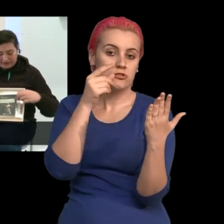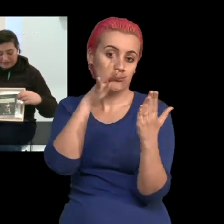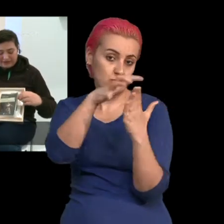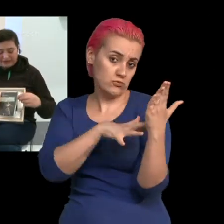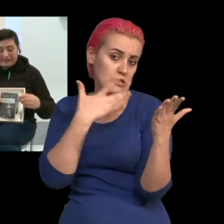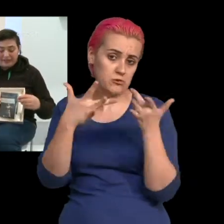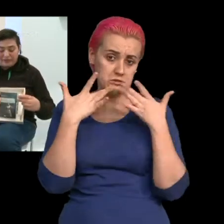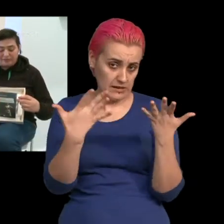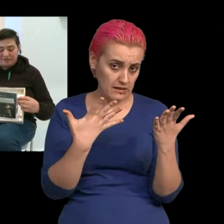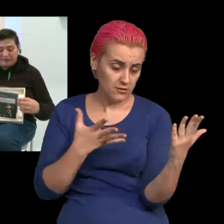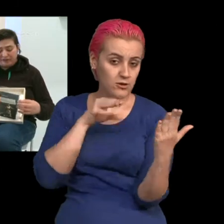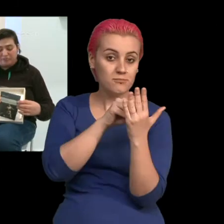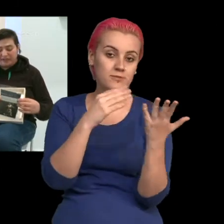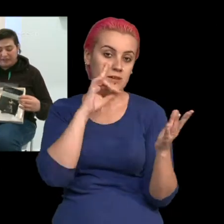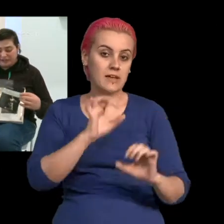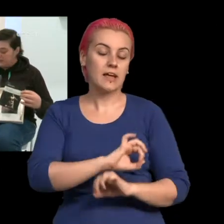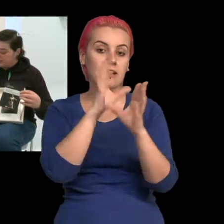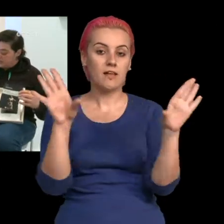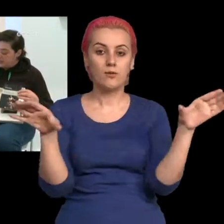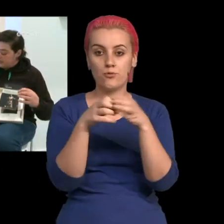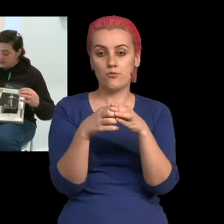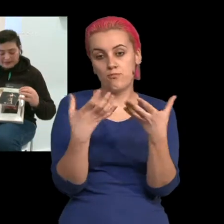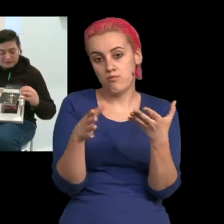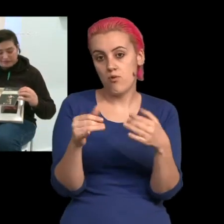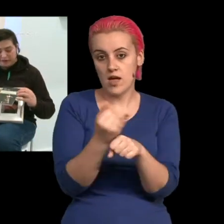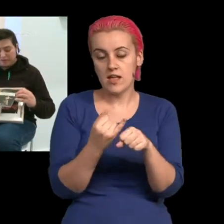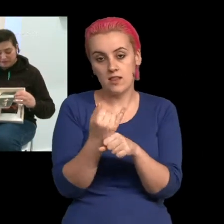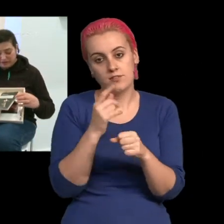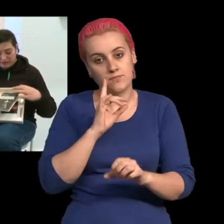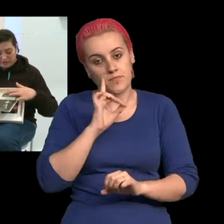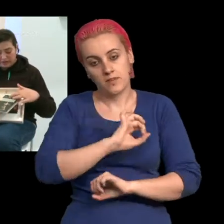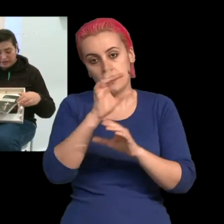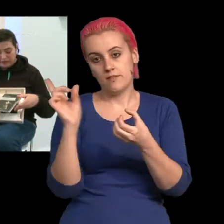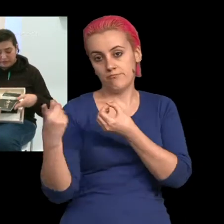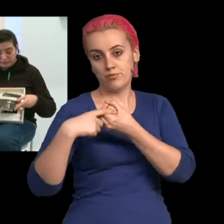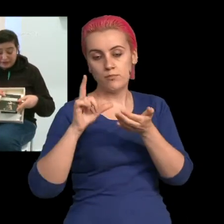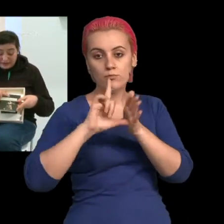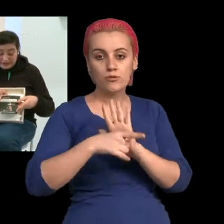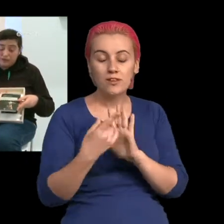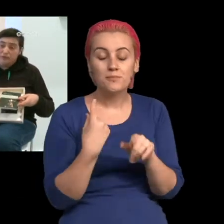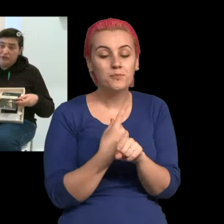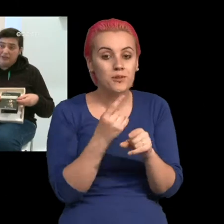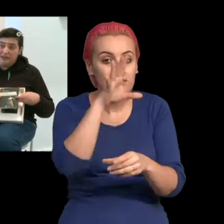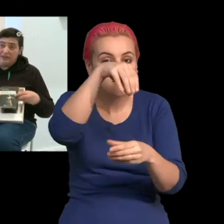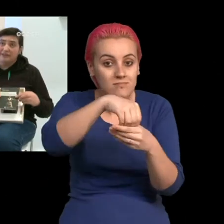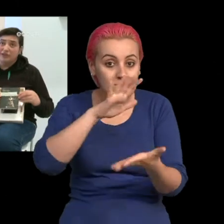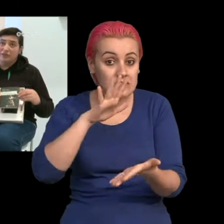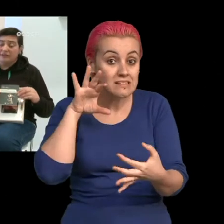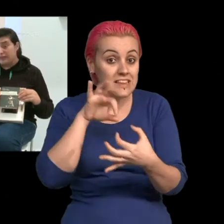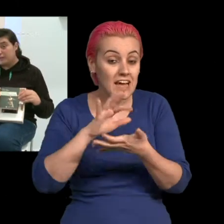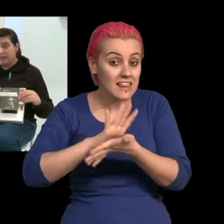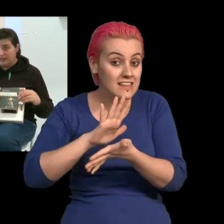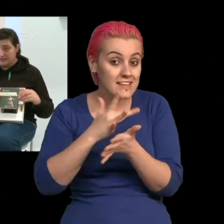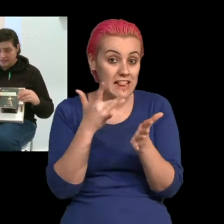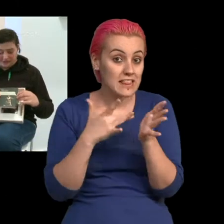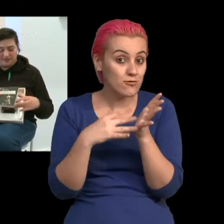Beiras. Daí, obviamente, a Companhia das Ilhas estar de alguma forma envolvida neste projeto, porque ele inclui a edição